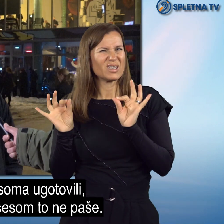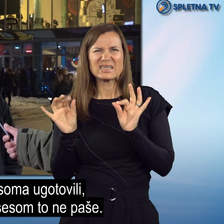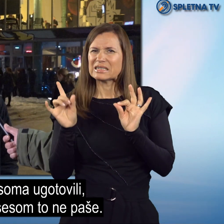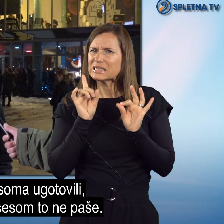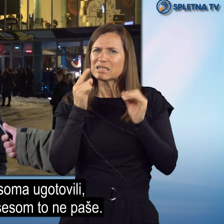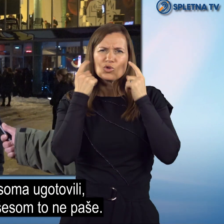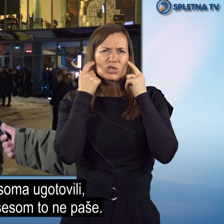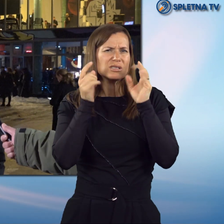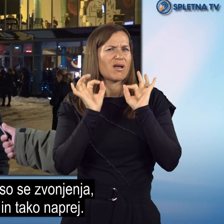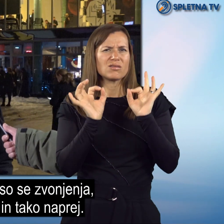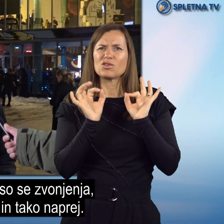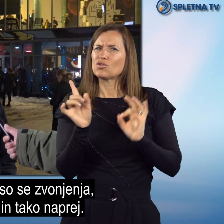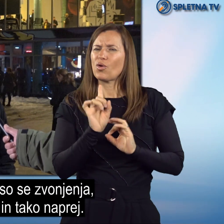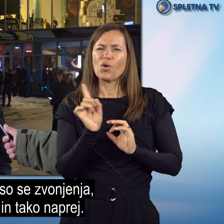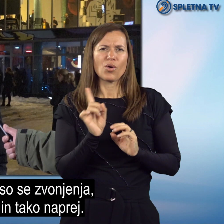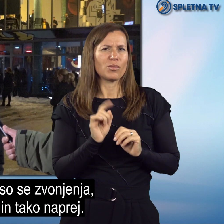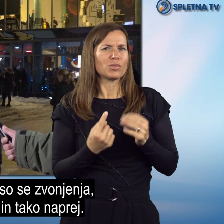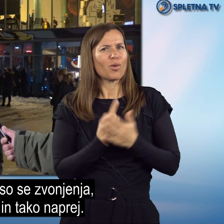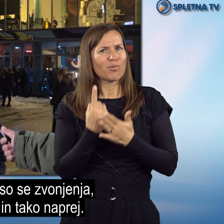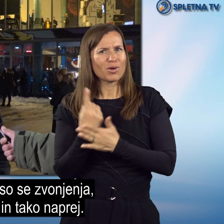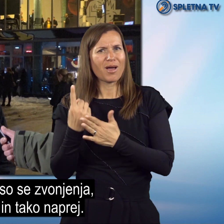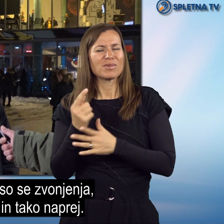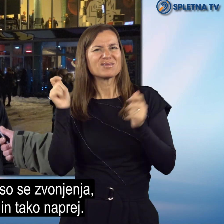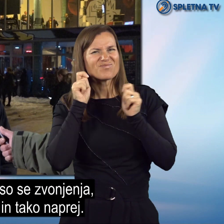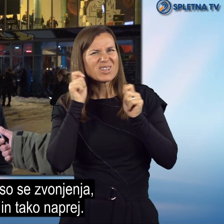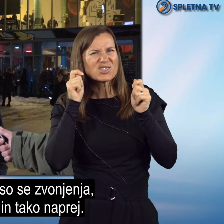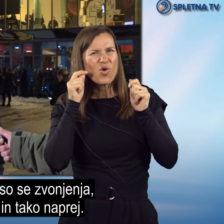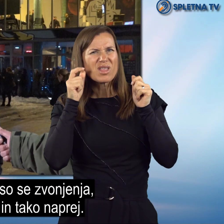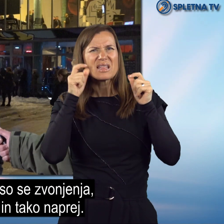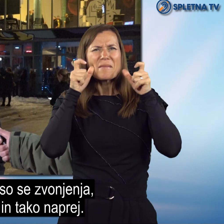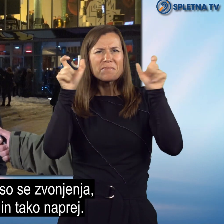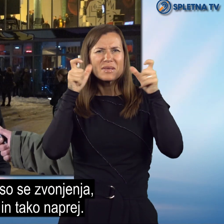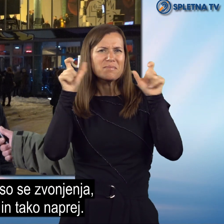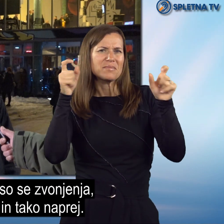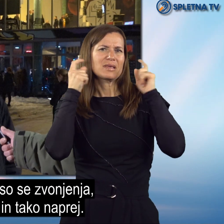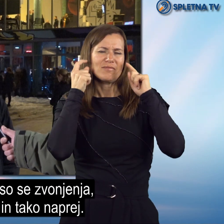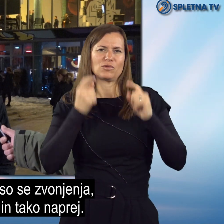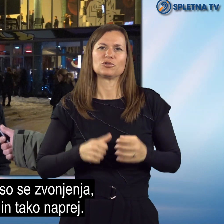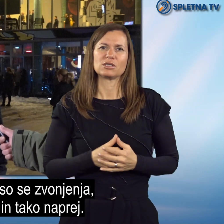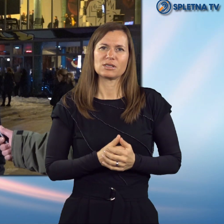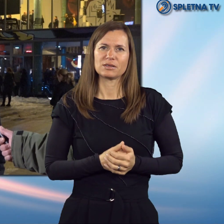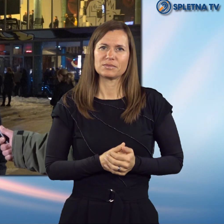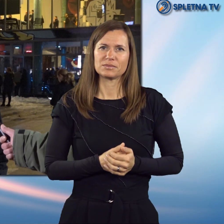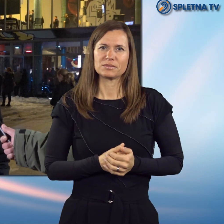našim ušesom to ne paše. Pojavljala so se zvonjenja in piskanje in tako naprej.